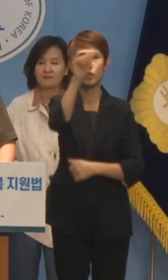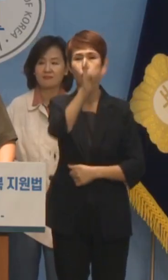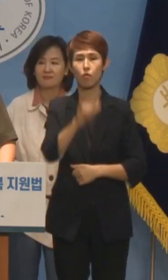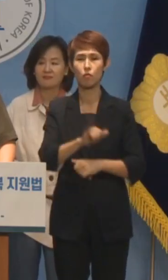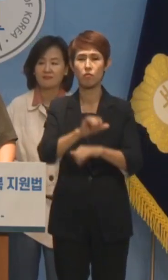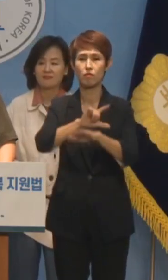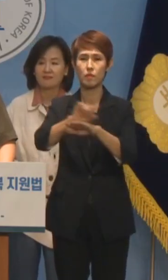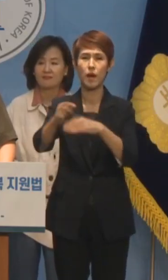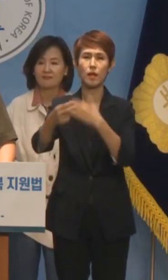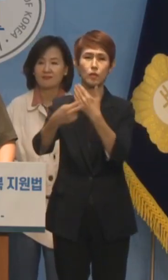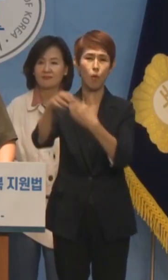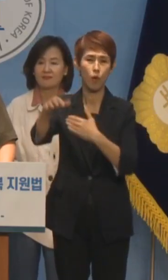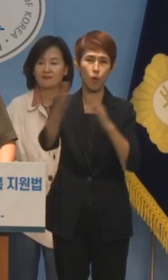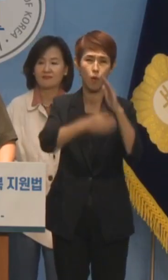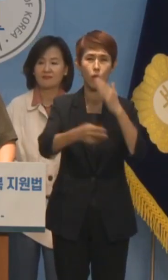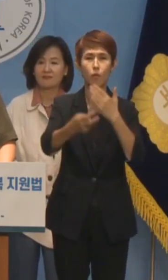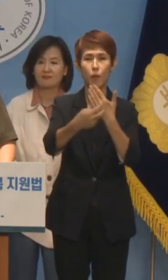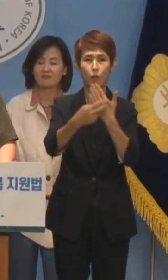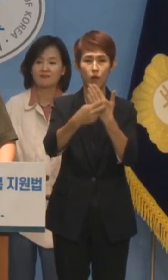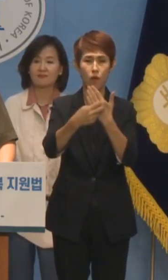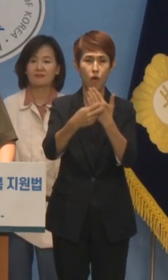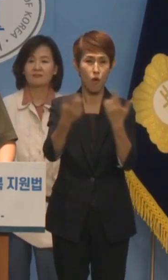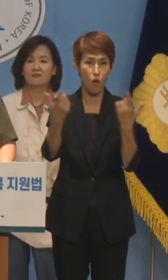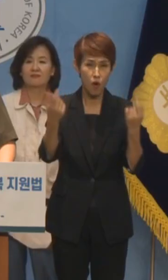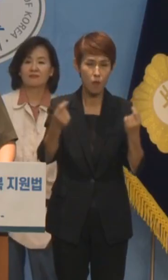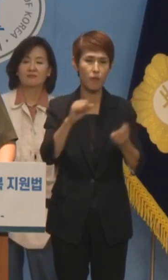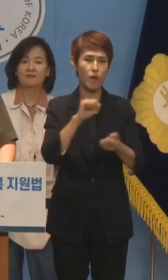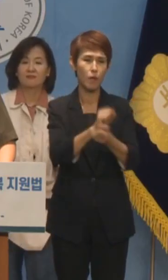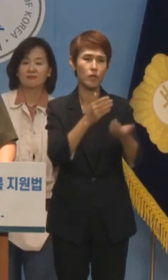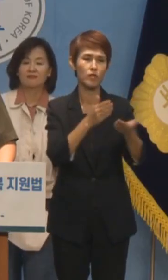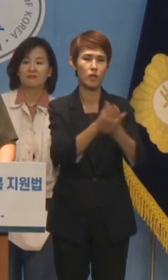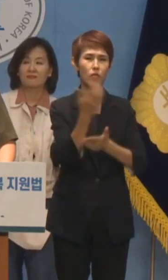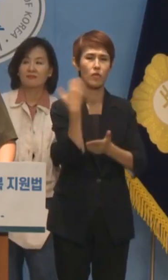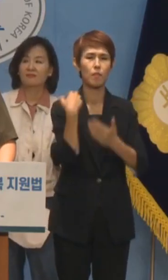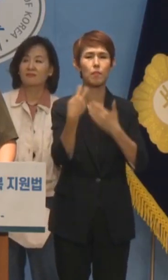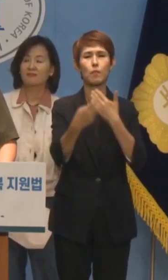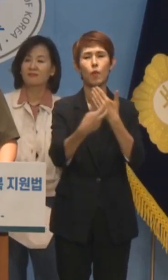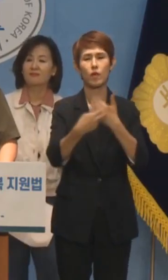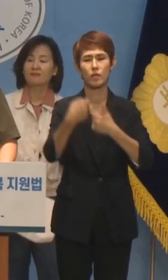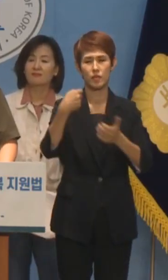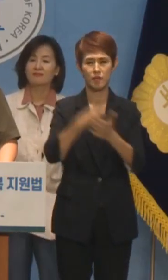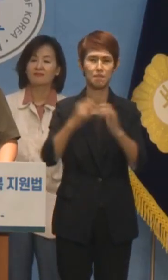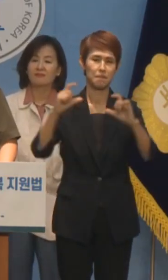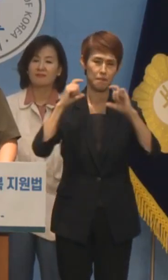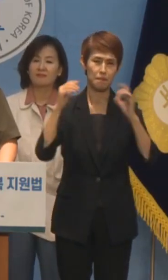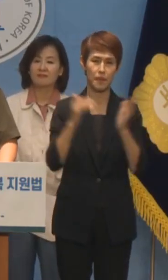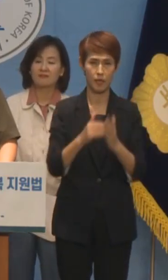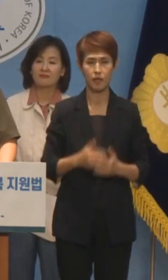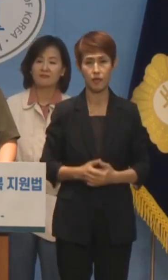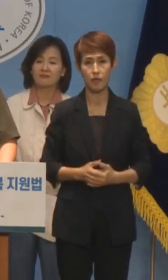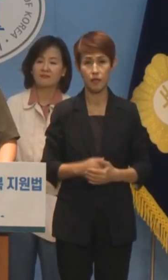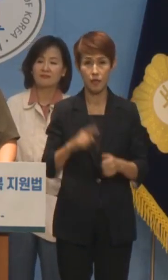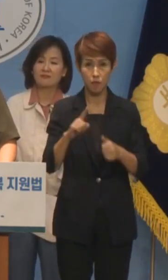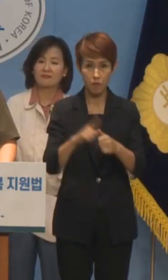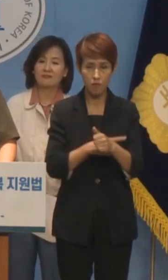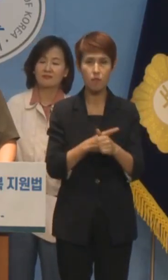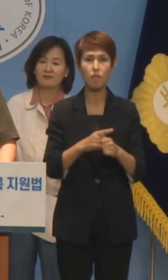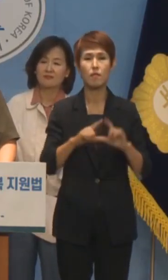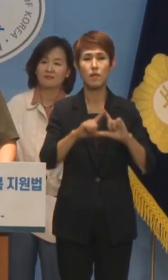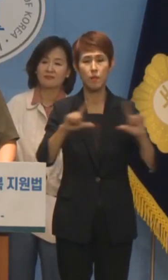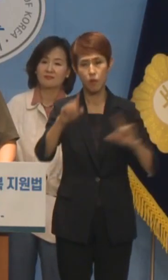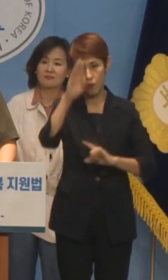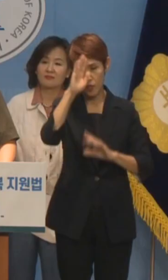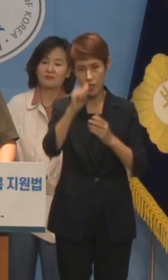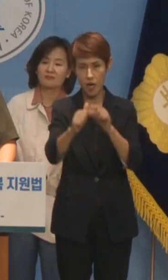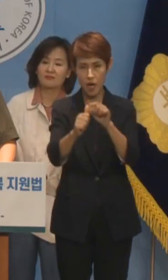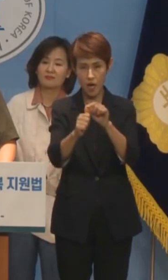지방의료원 및 공공병원 등과 함께 감염병 전담병원으로 지정되었습니다. 이에 따라 정상 진료를 목표로